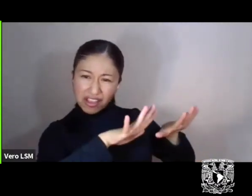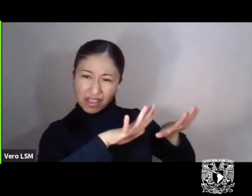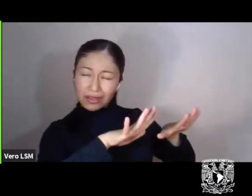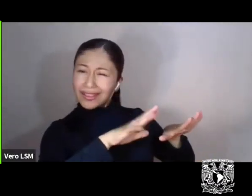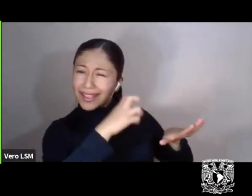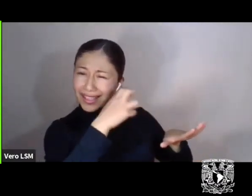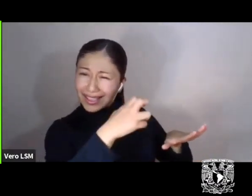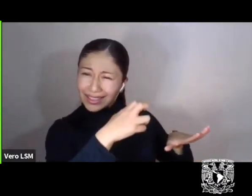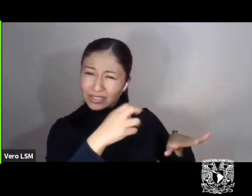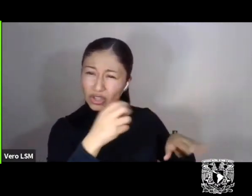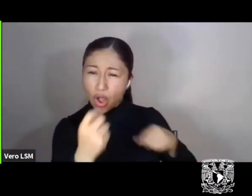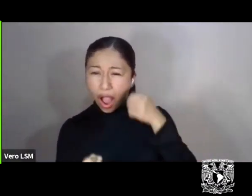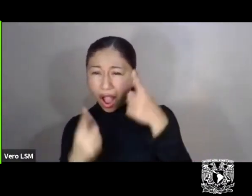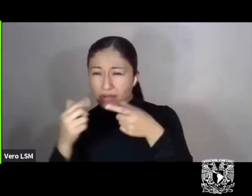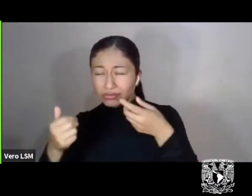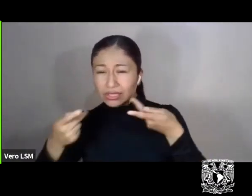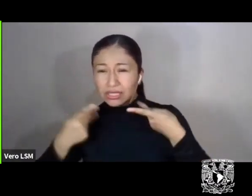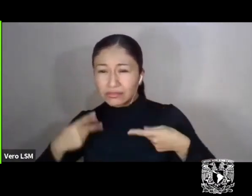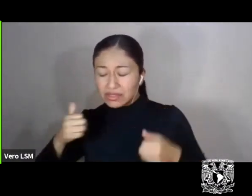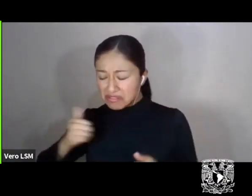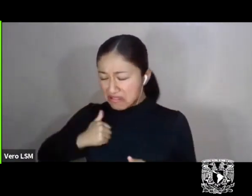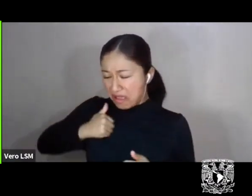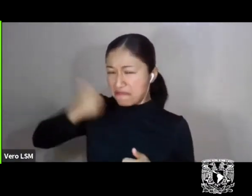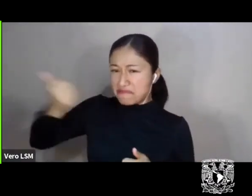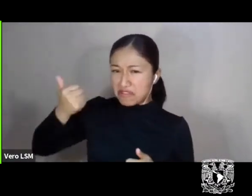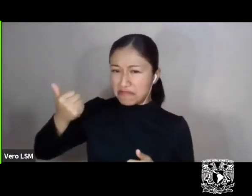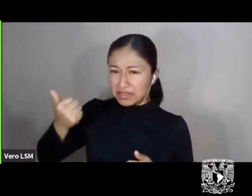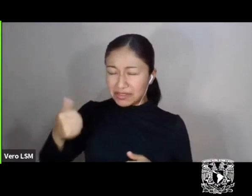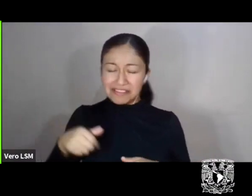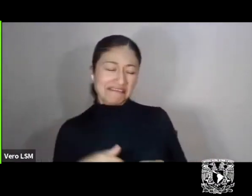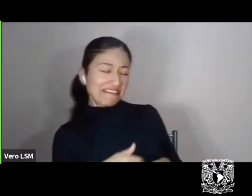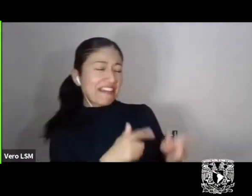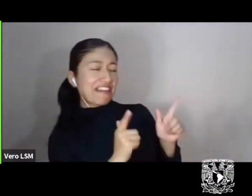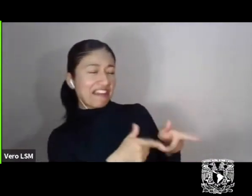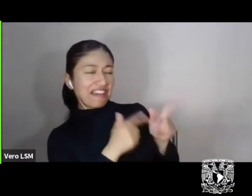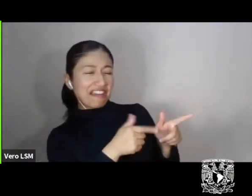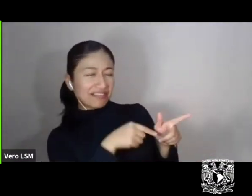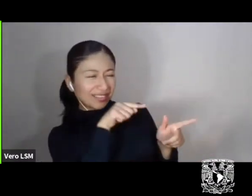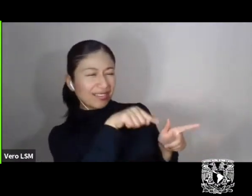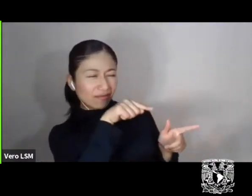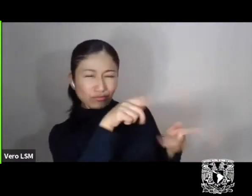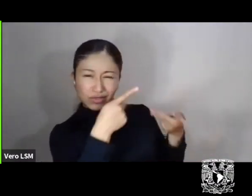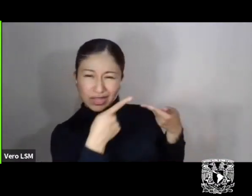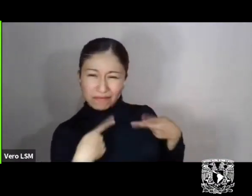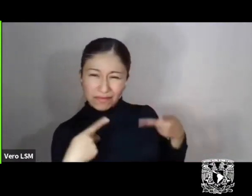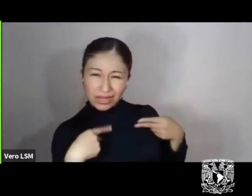mecanismo, no como algo que se tenga